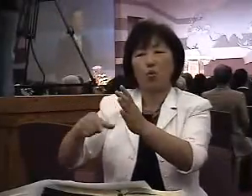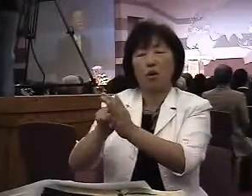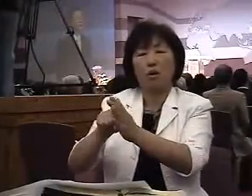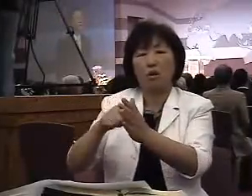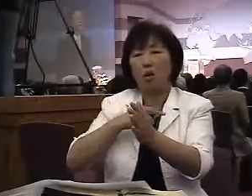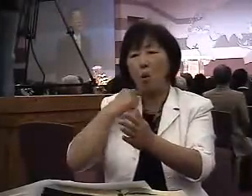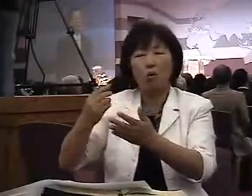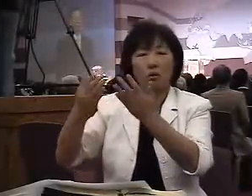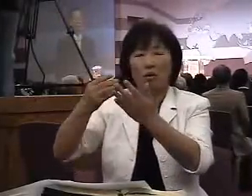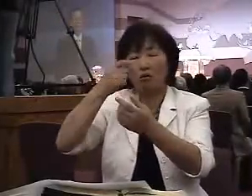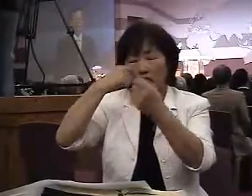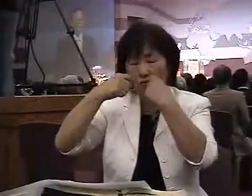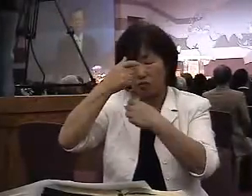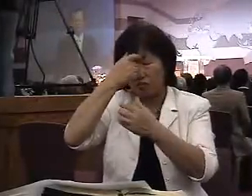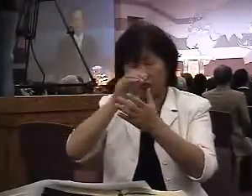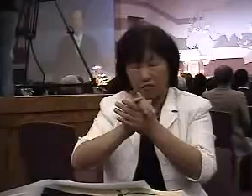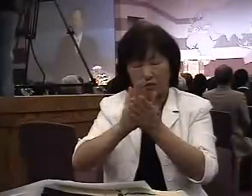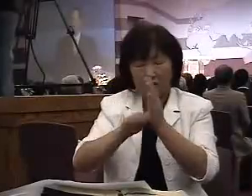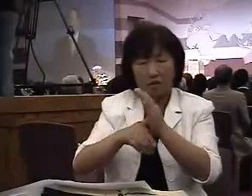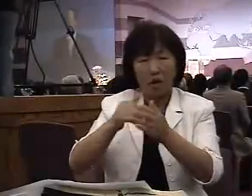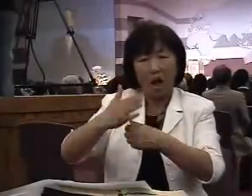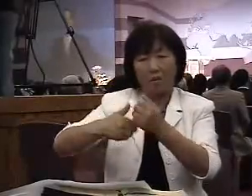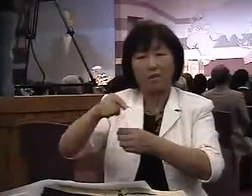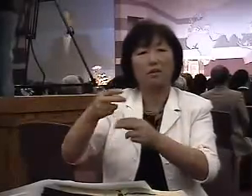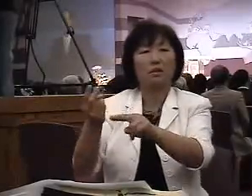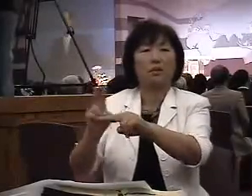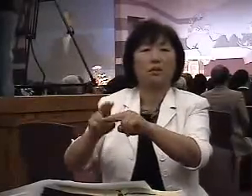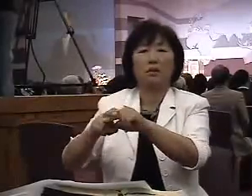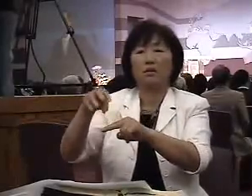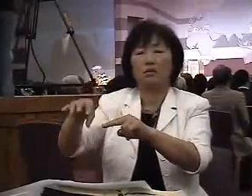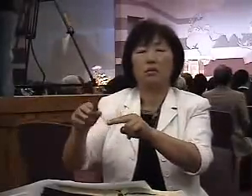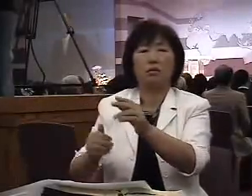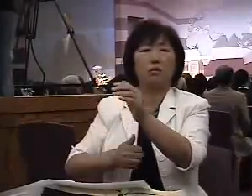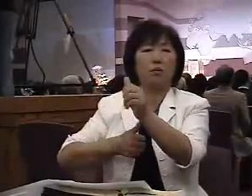때 하나님께서 그 자리에서 승리를 주시더라고요.